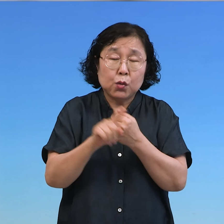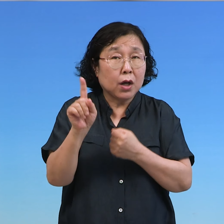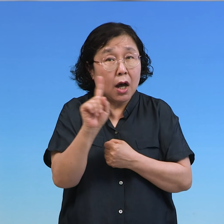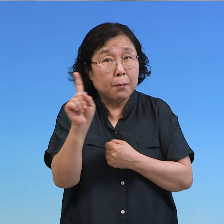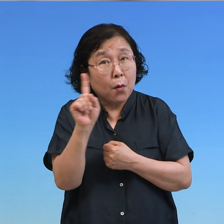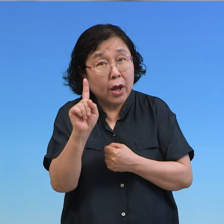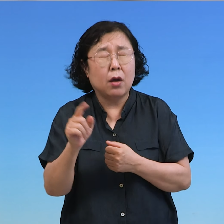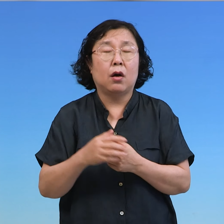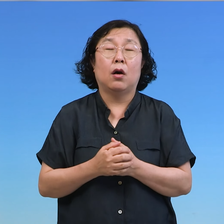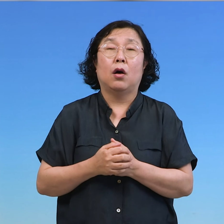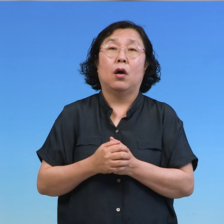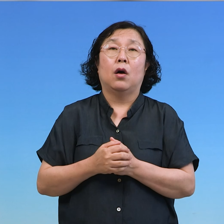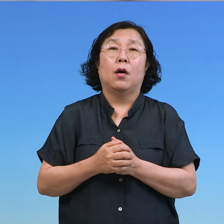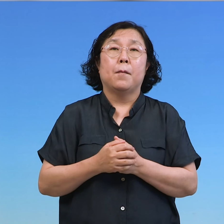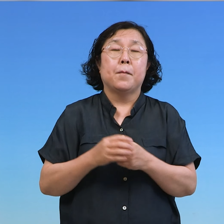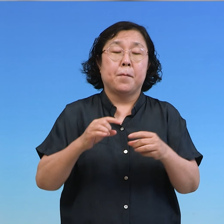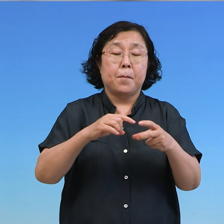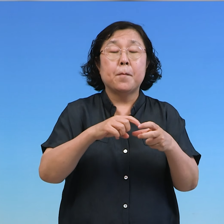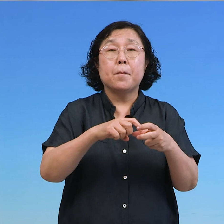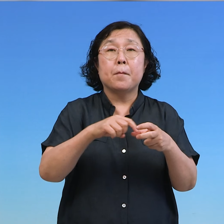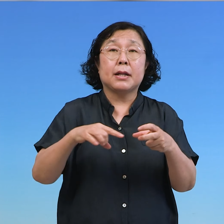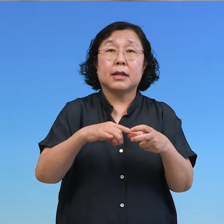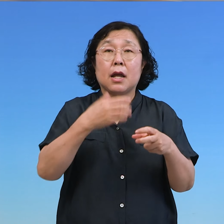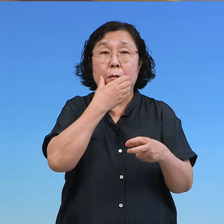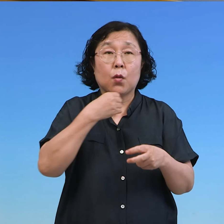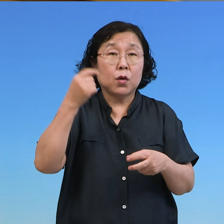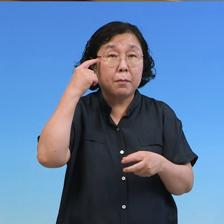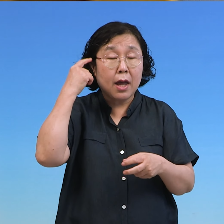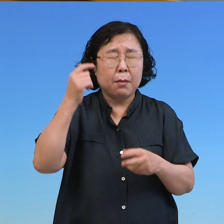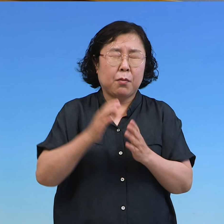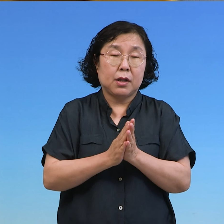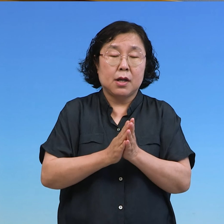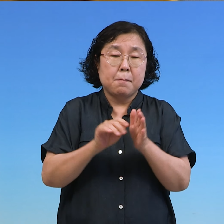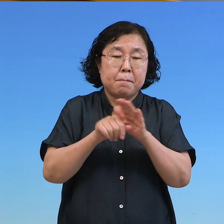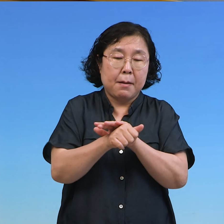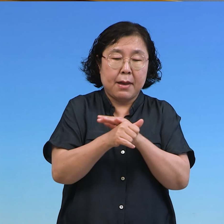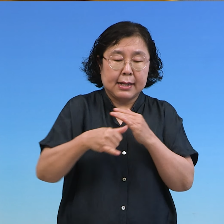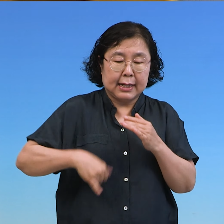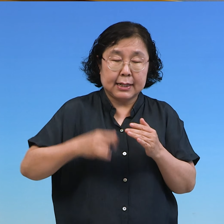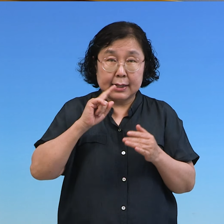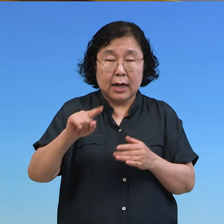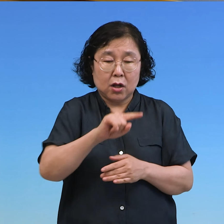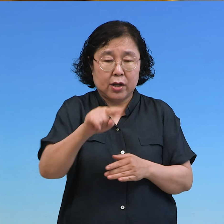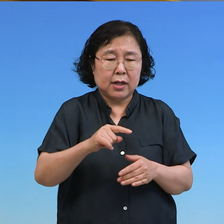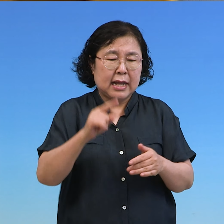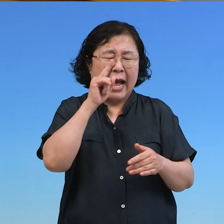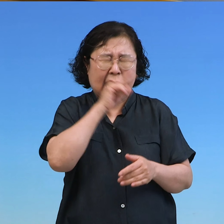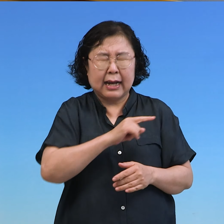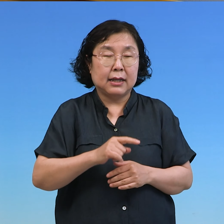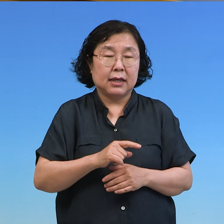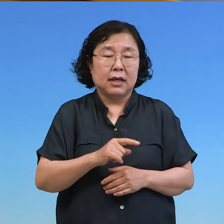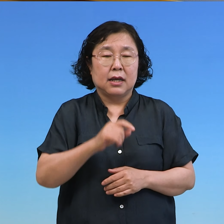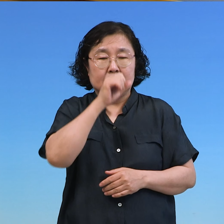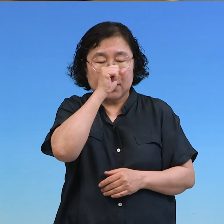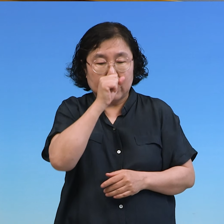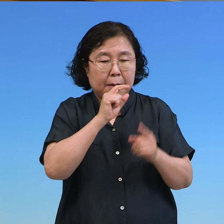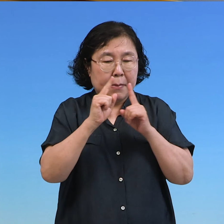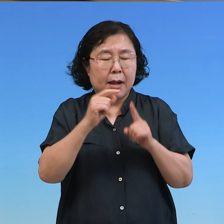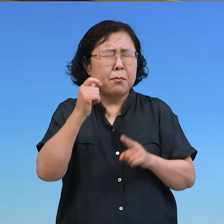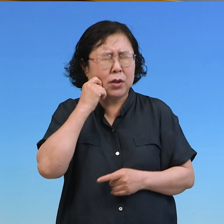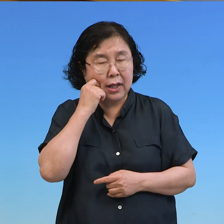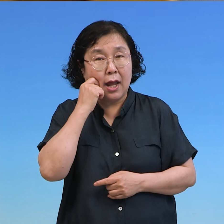우리 지난주 살펴본 말씀 아닙니까? 마태복음 12장 34절 독사의 자식들아 너희는 악하니 어떻게 선한 말을